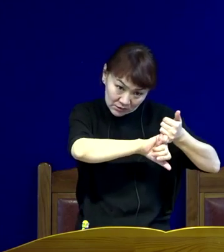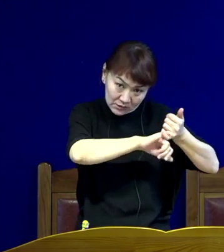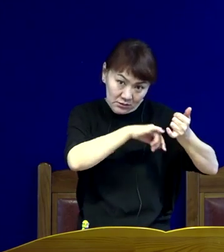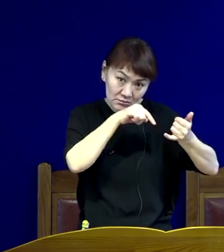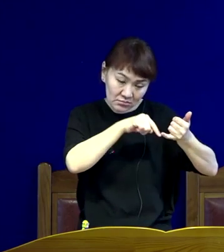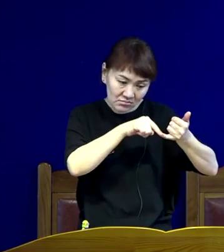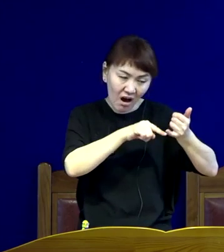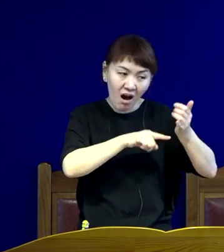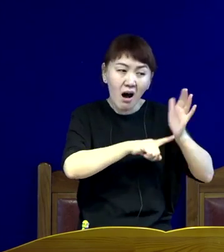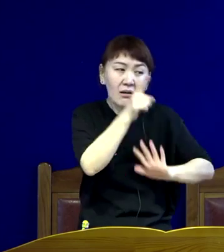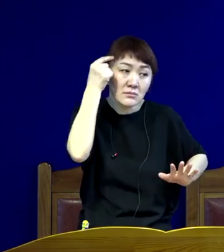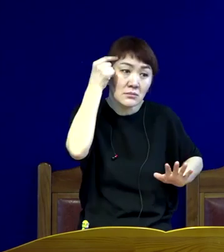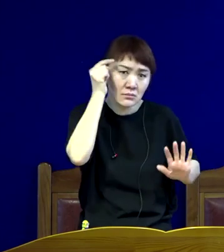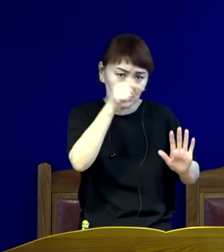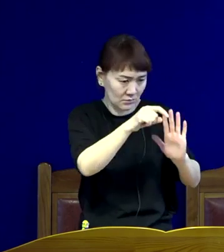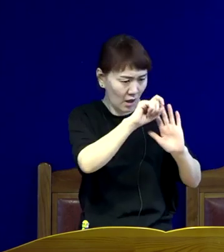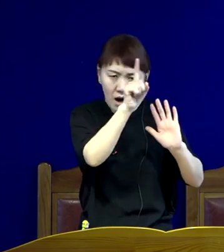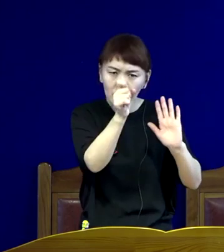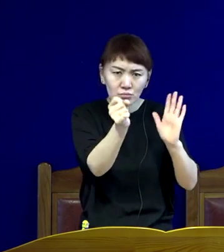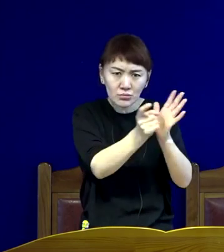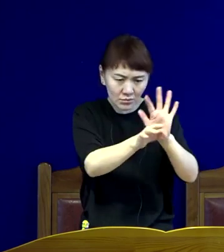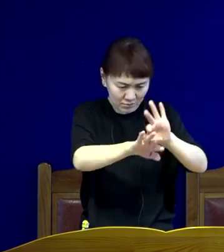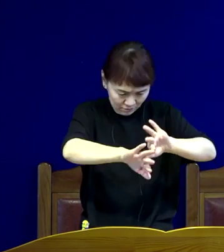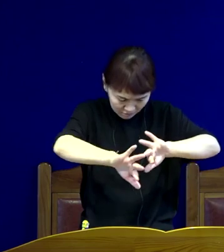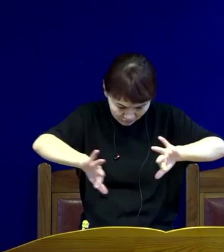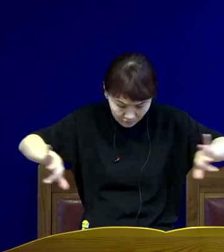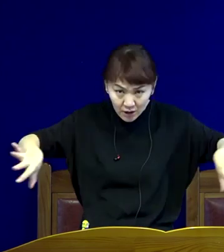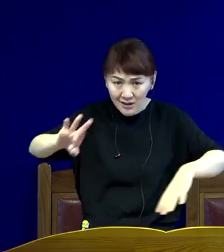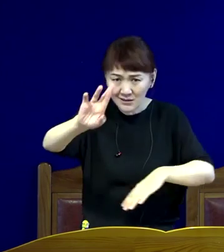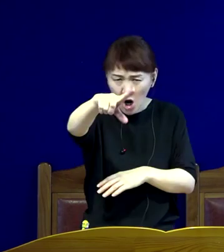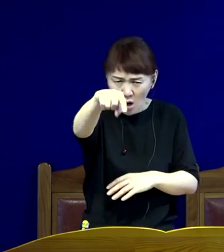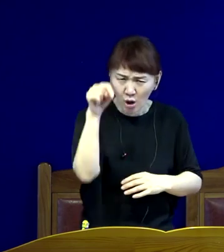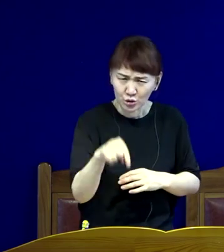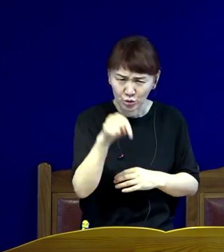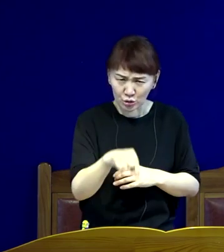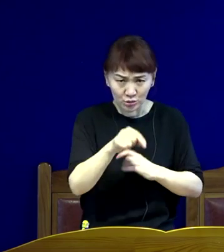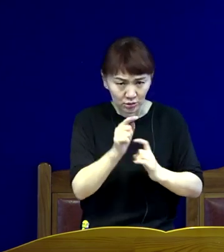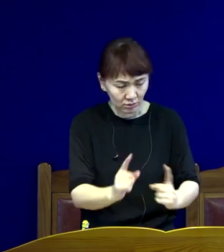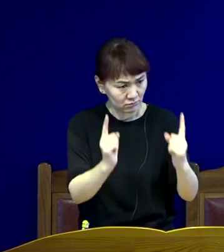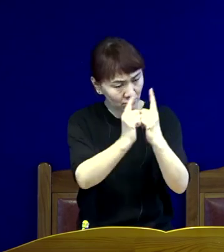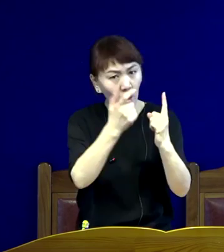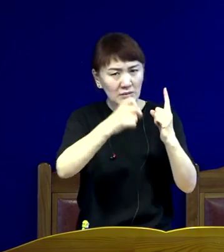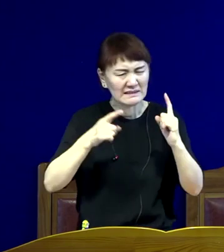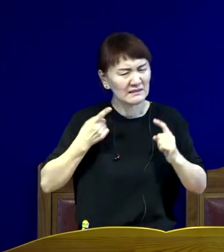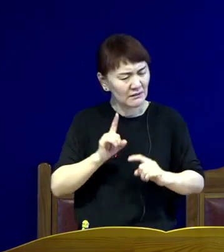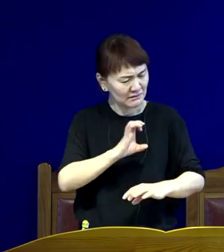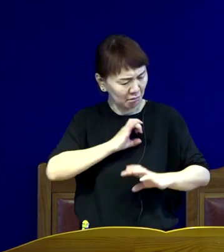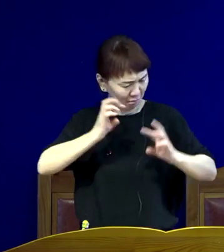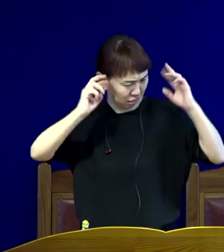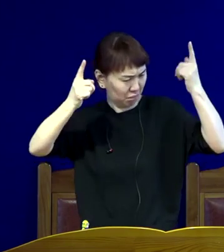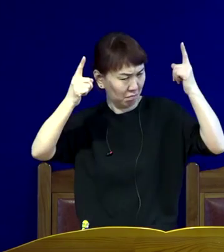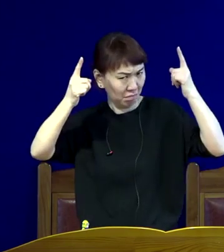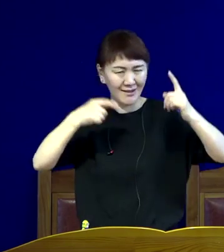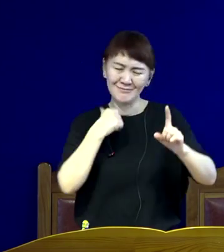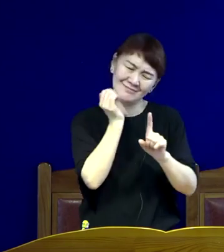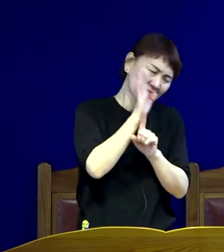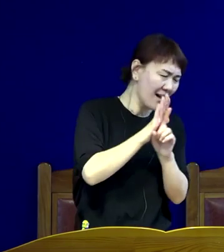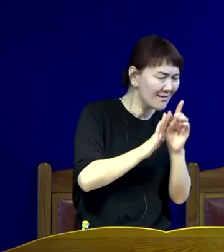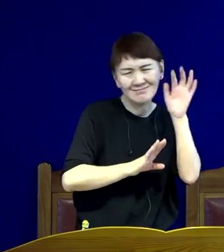그러면 왜 마음이 바뀌어져서 야가 스킬 허브랏 비비니가 가르쳐서